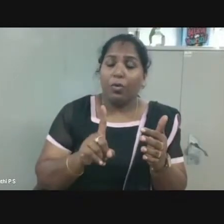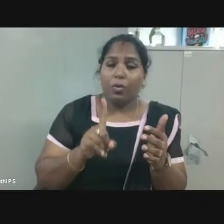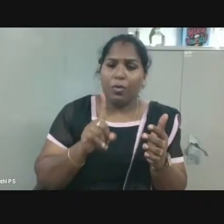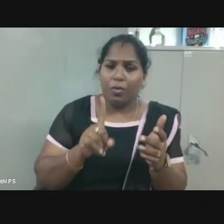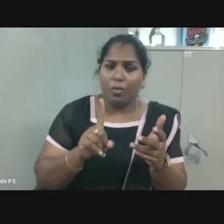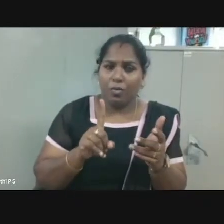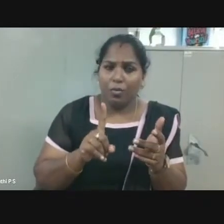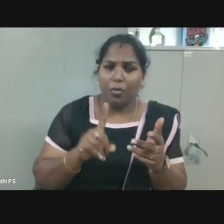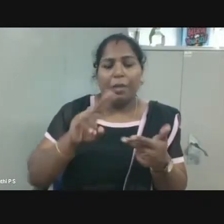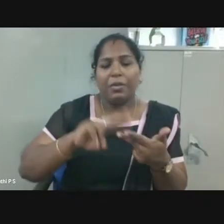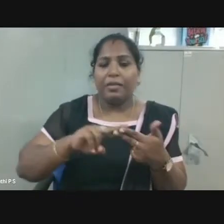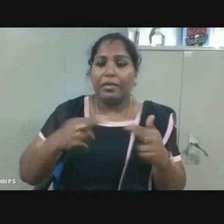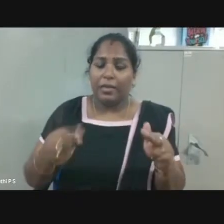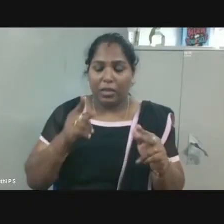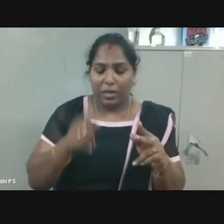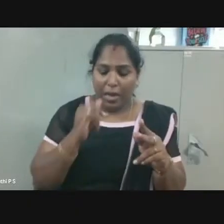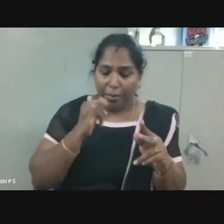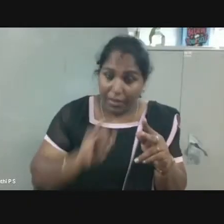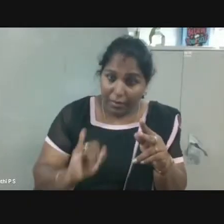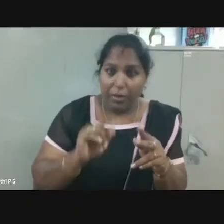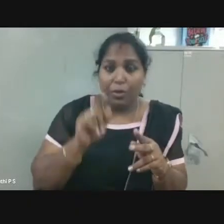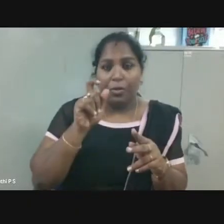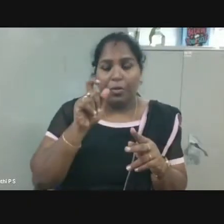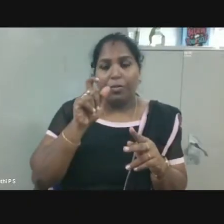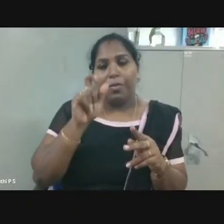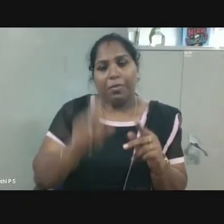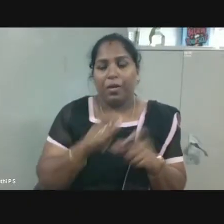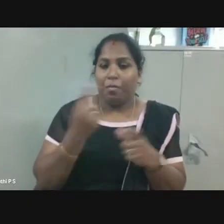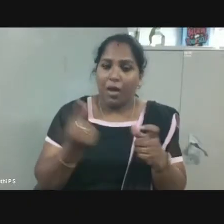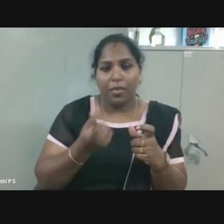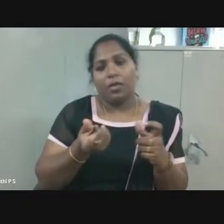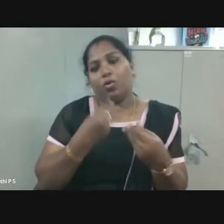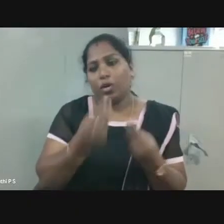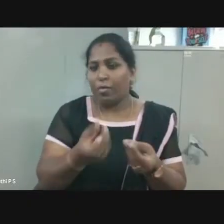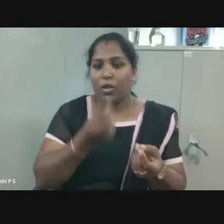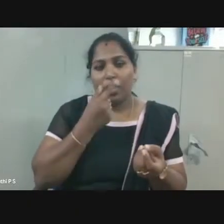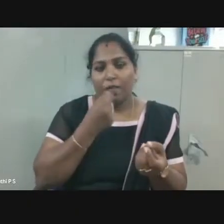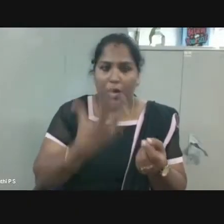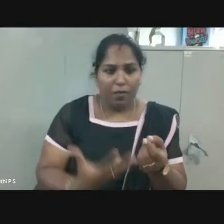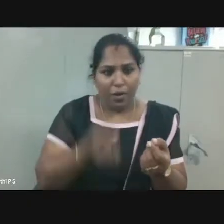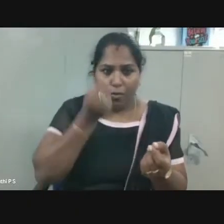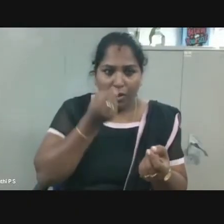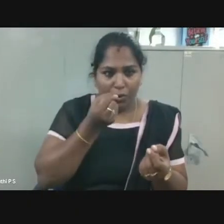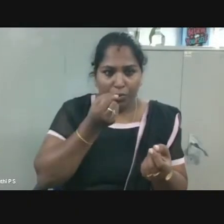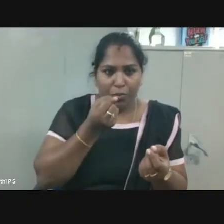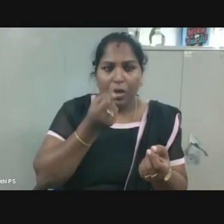മരുന്നാണ് ആദ്യമായിട്ട് അവർ കണ്ടുപിടിച്ചത്. എറ്റിപ്ലസൻ എന്ന് പറഞ്ഞിട്ടൊരു മരുന്ന് 2016 സെപ്റ്റംബറിൽ വന്നു. അമേരിക്കയിൽ